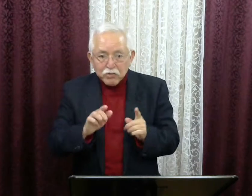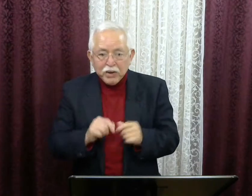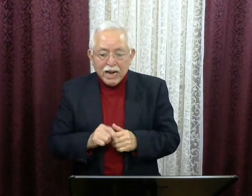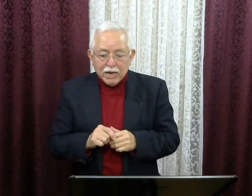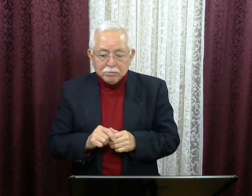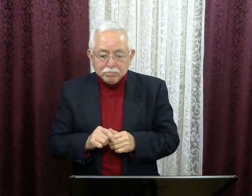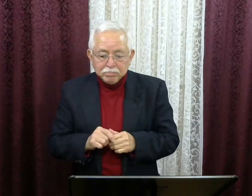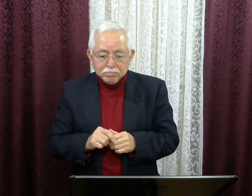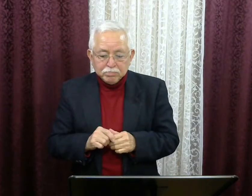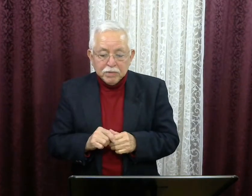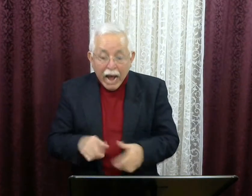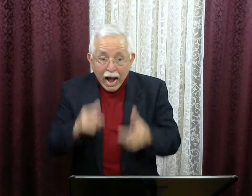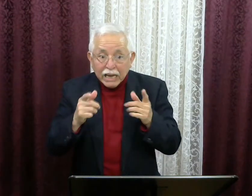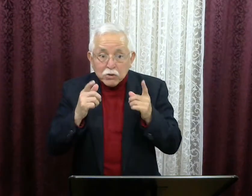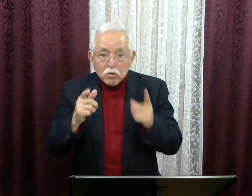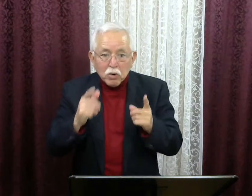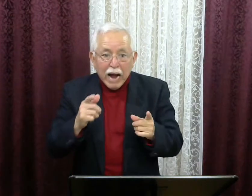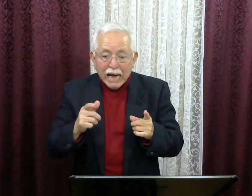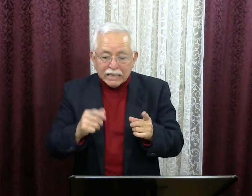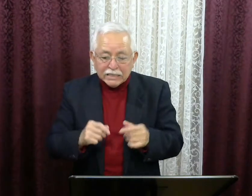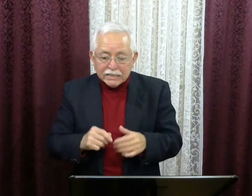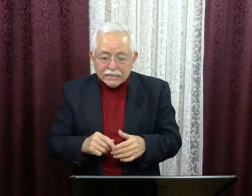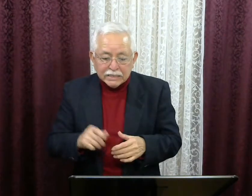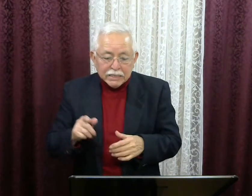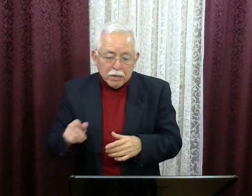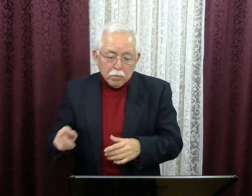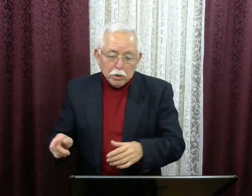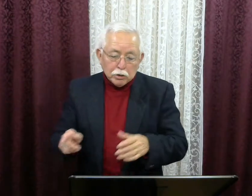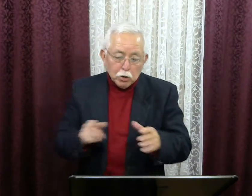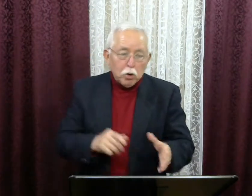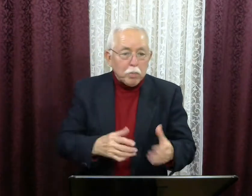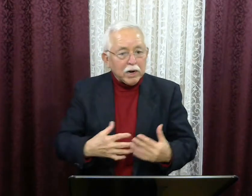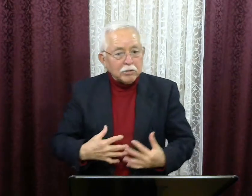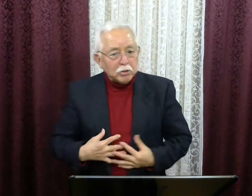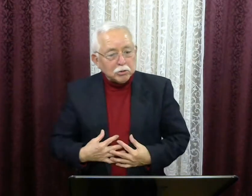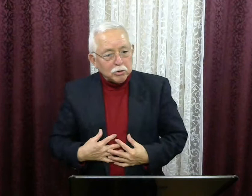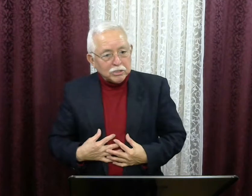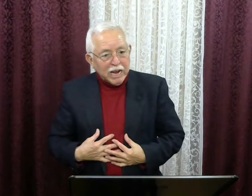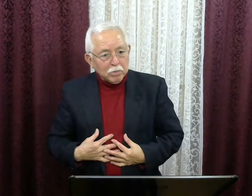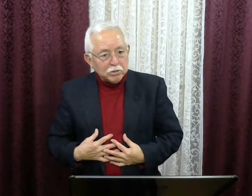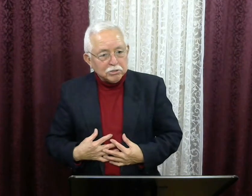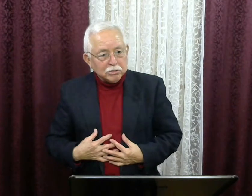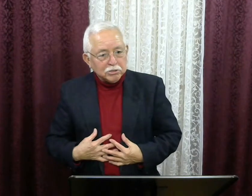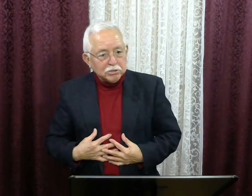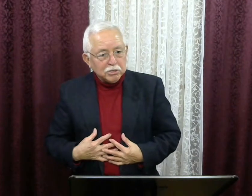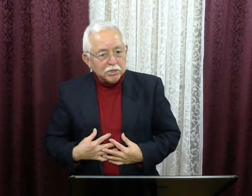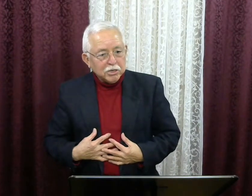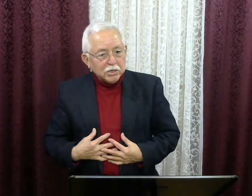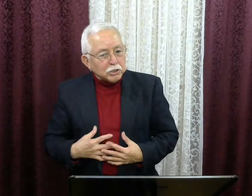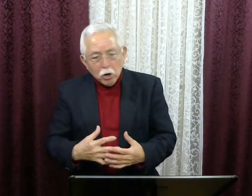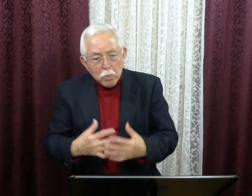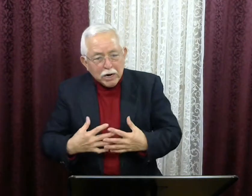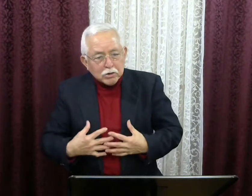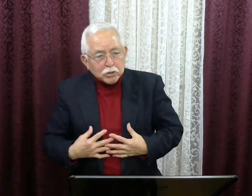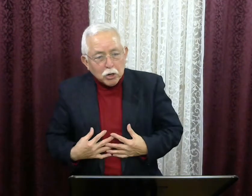final, hay un lugar. Pero solo para nosotros los salvos. Solo para nosotros